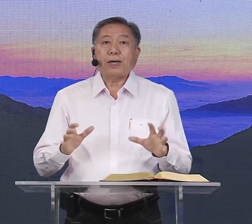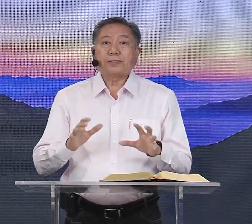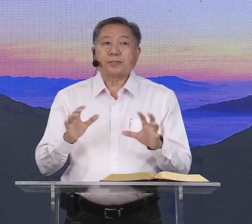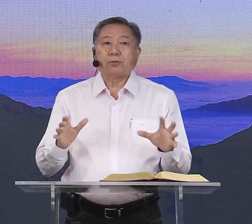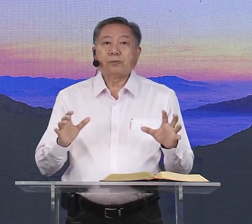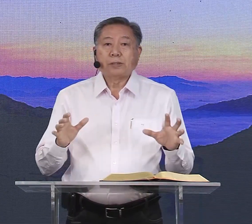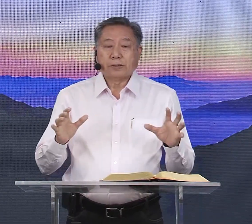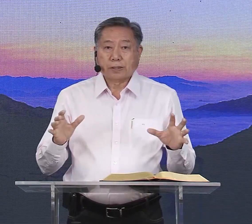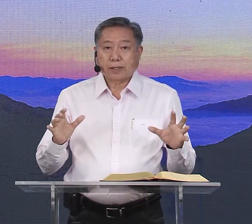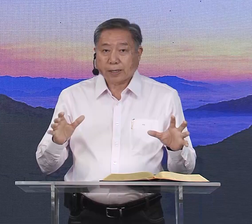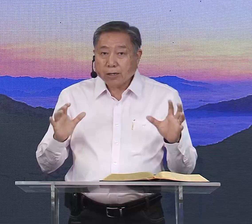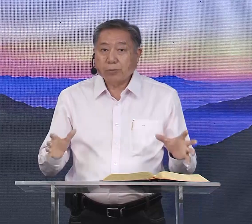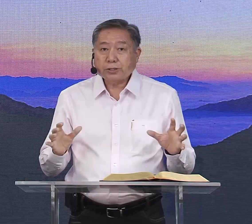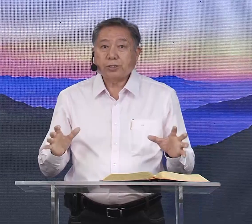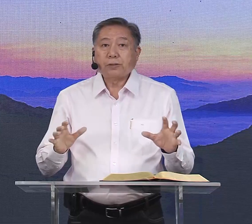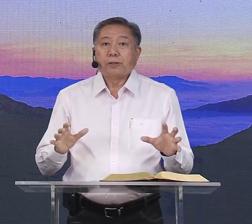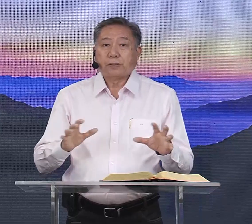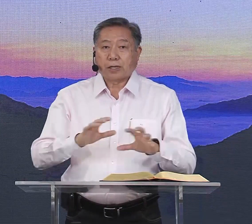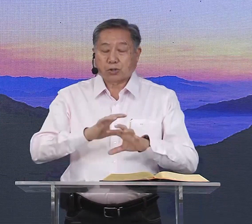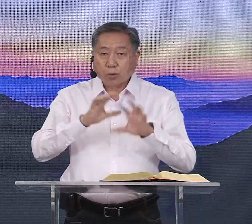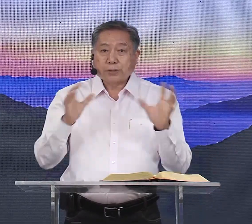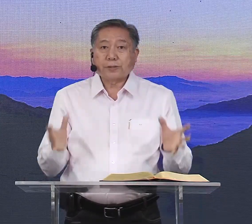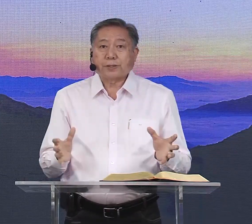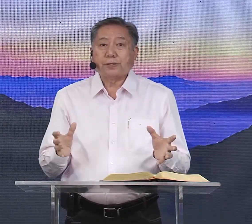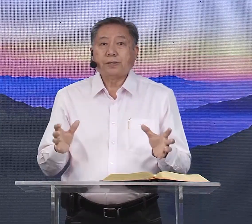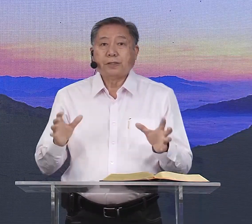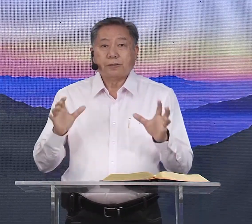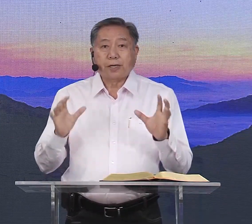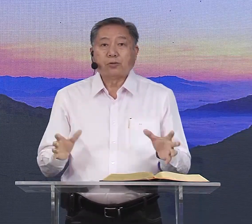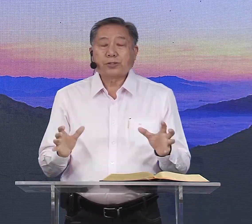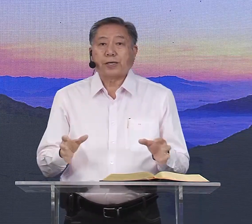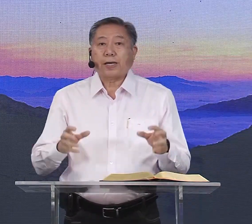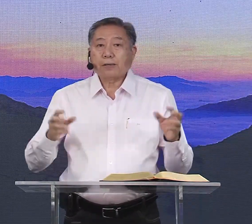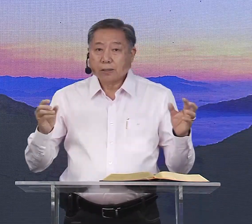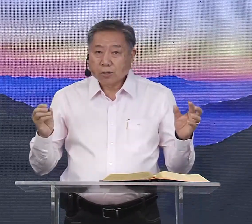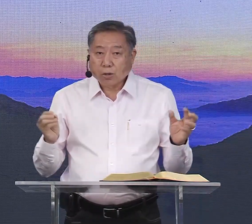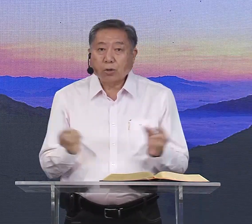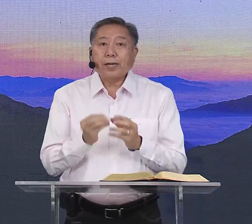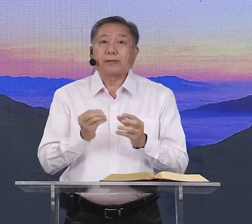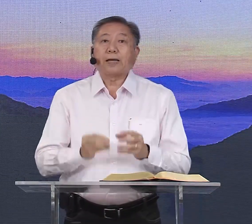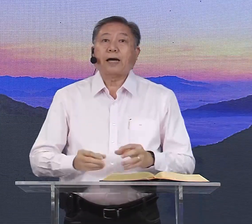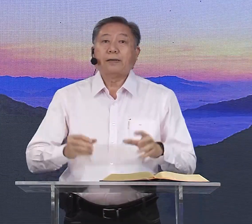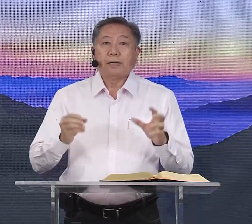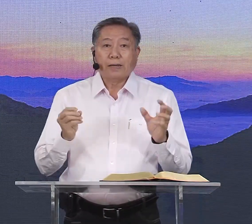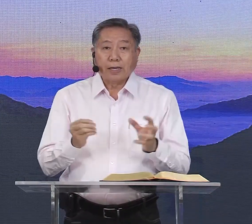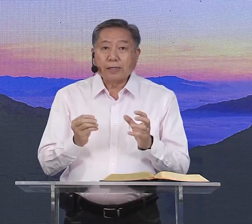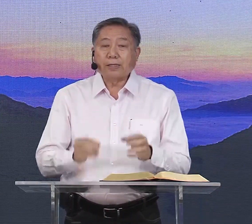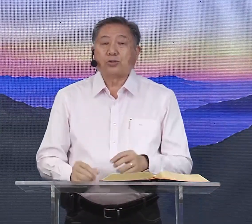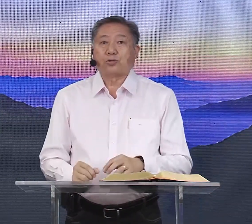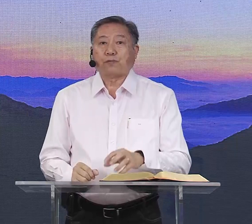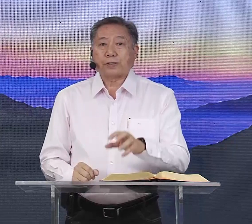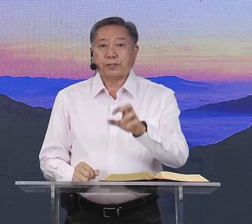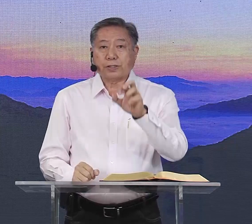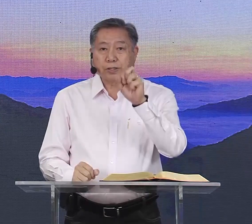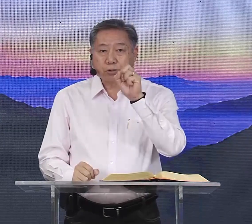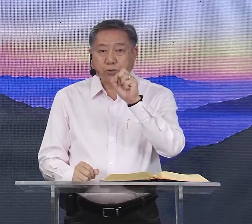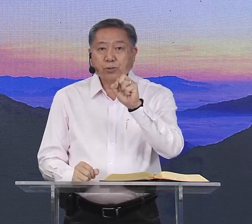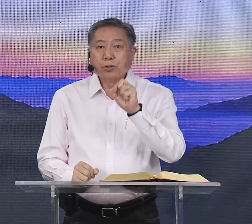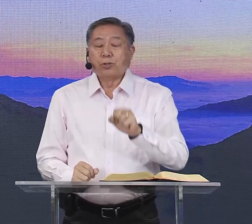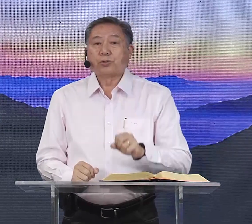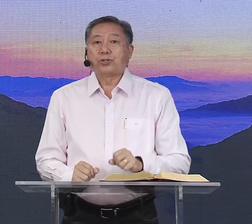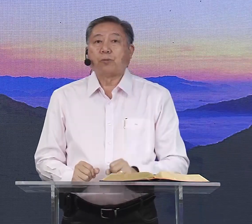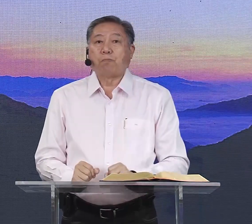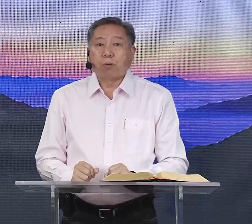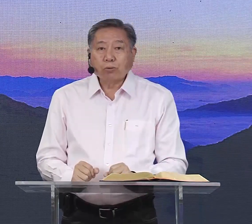pesquisar quais são, né, realmente as coisas que Deus quer conectar em Cristo, fazer de